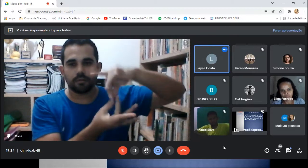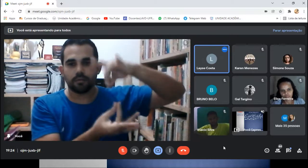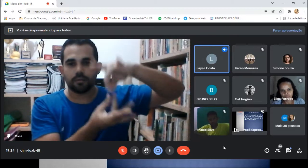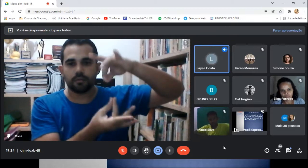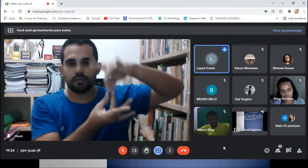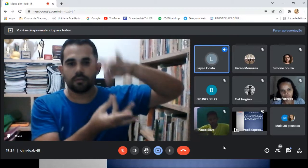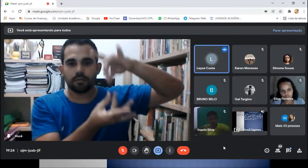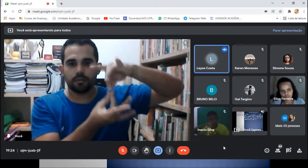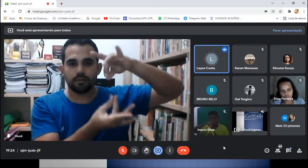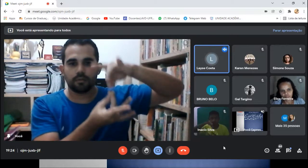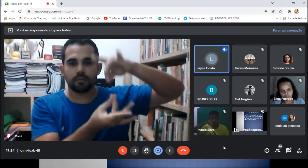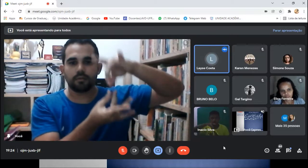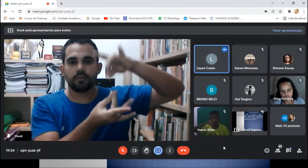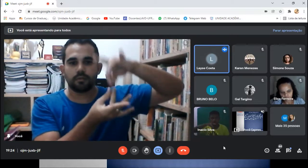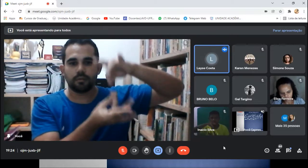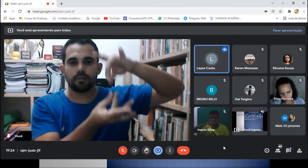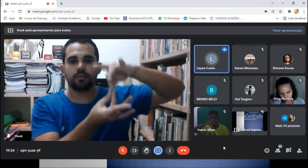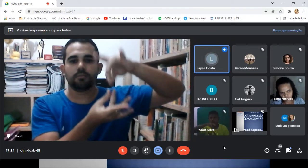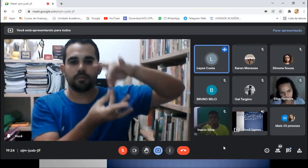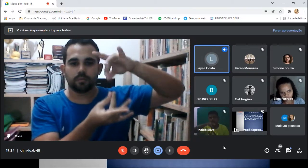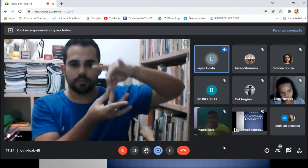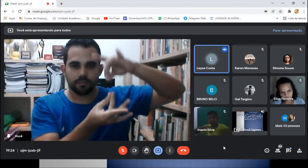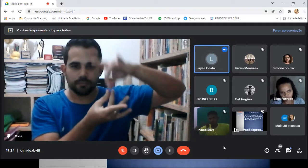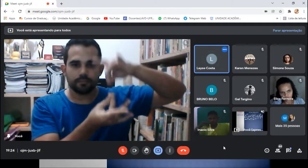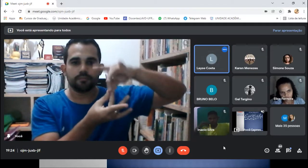Temos essa configuração de mão para este sinal.